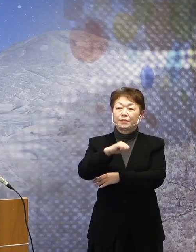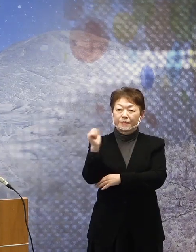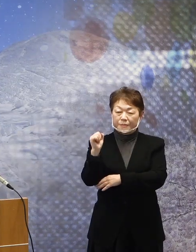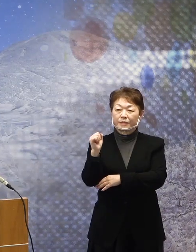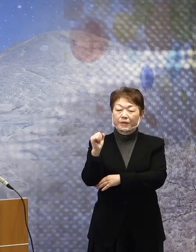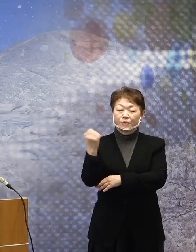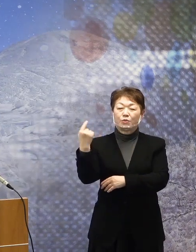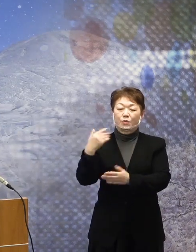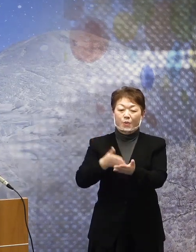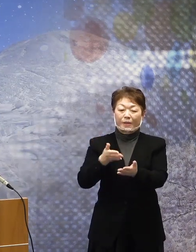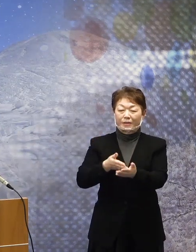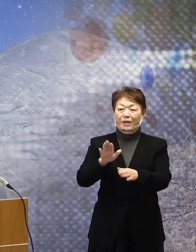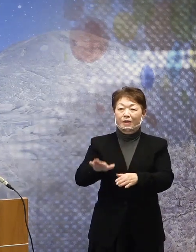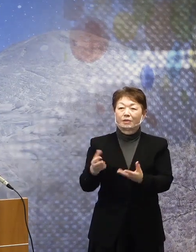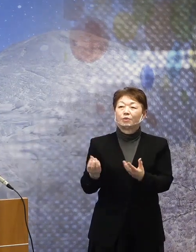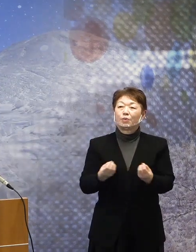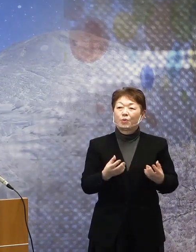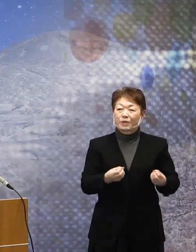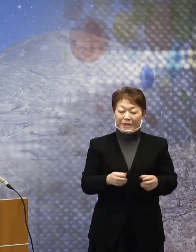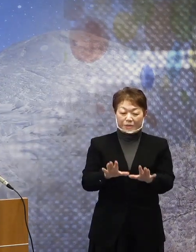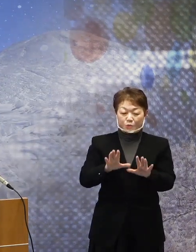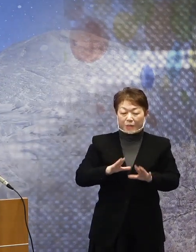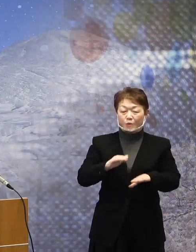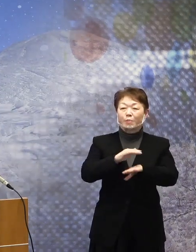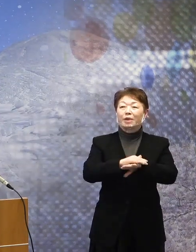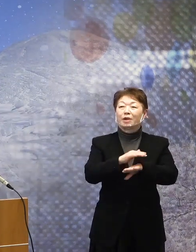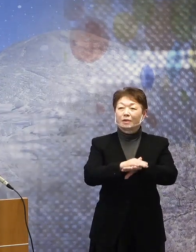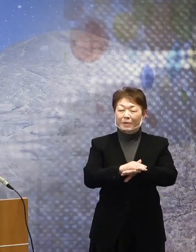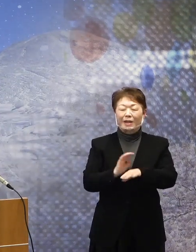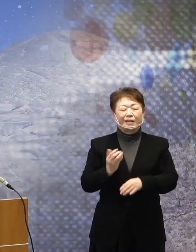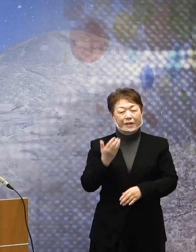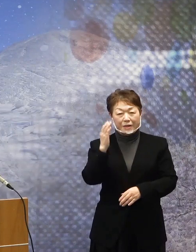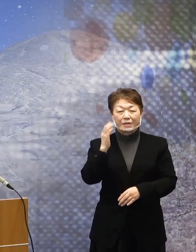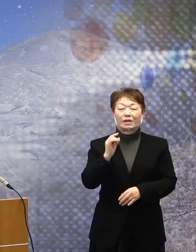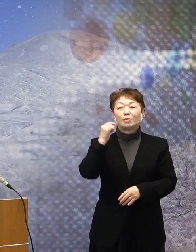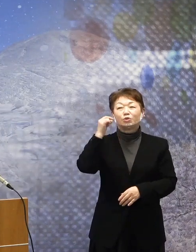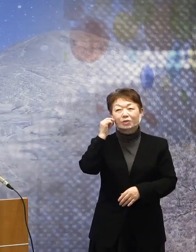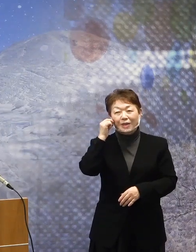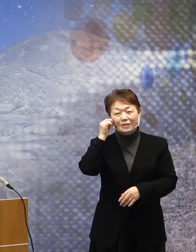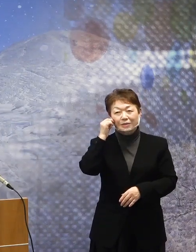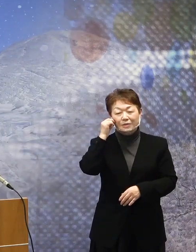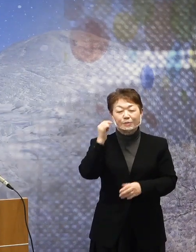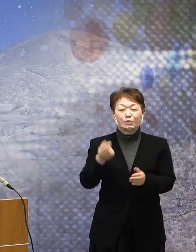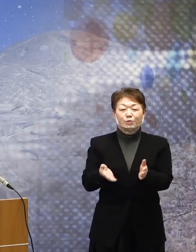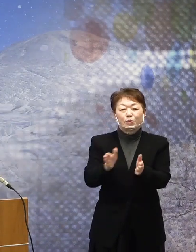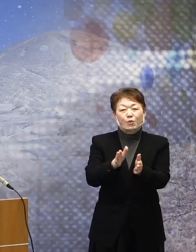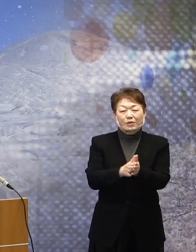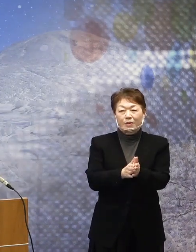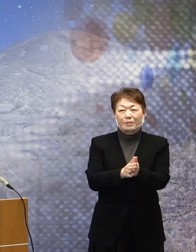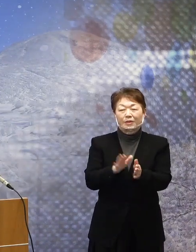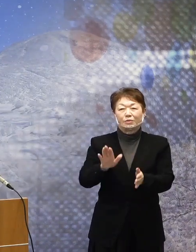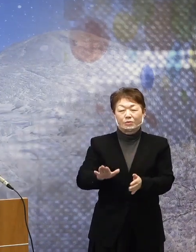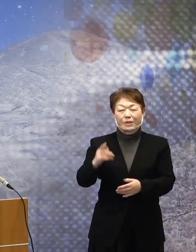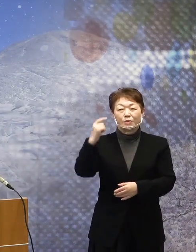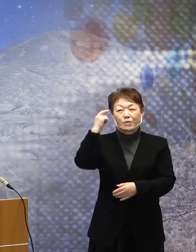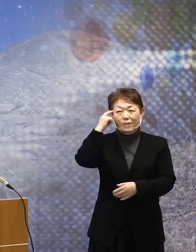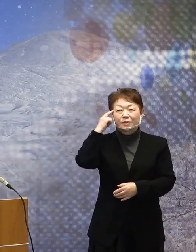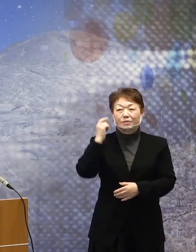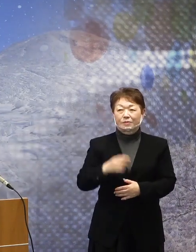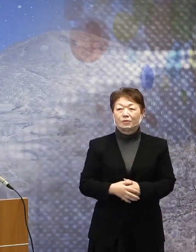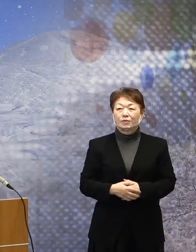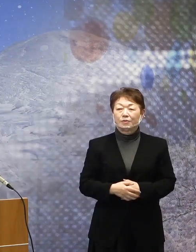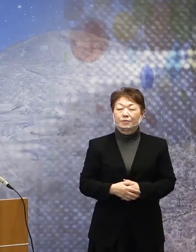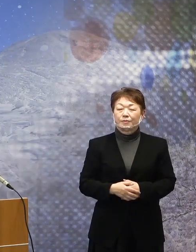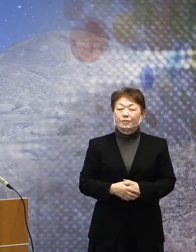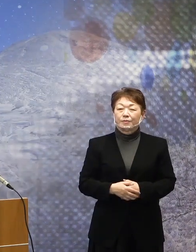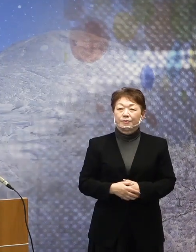もありまして、まあ、受け止め方によってはなかなか難しいということを織り込んでいたのかなというふうにも感じていますけれども、 はい、 その辺の